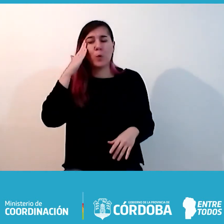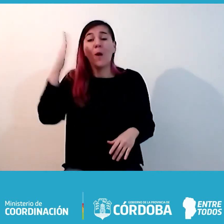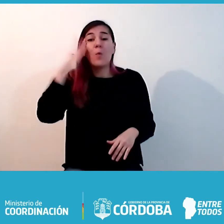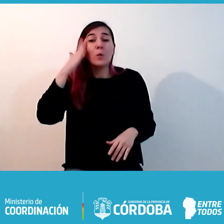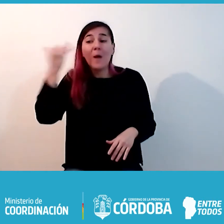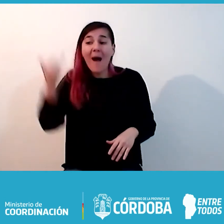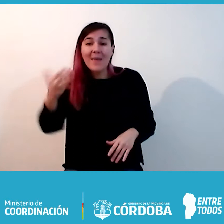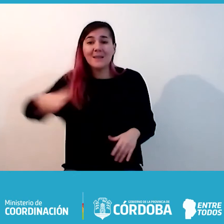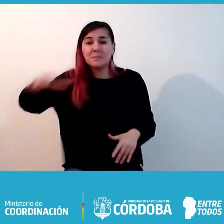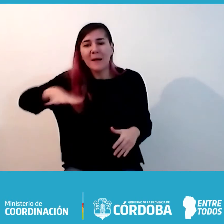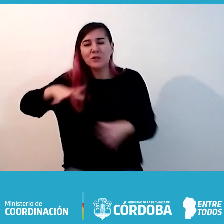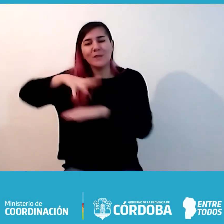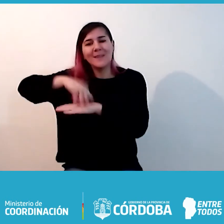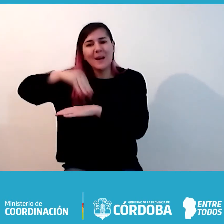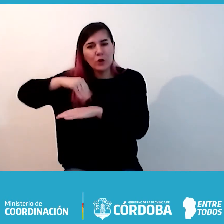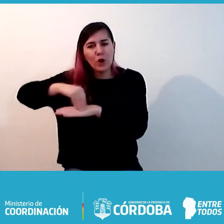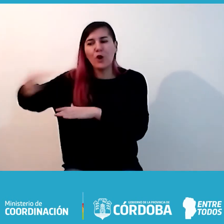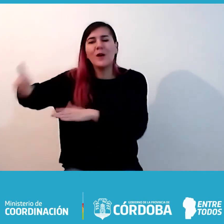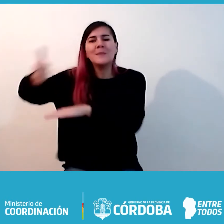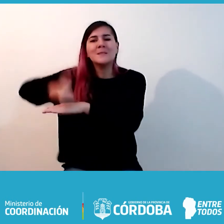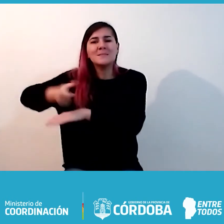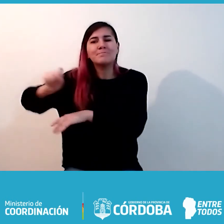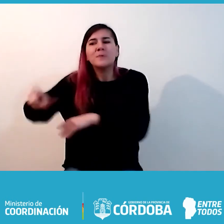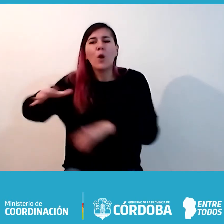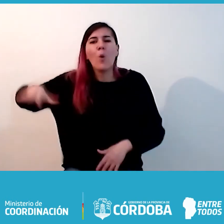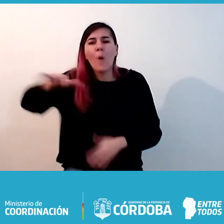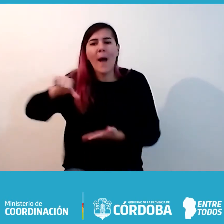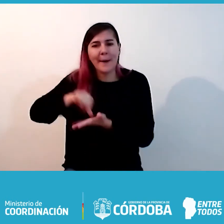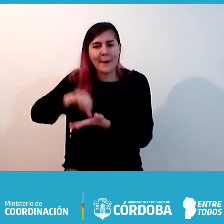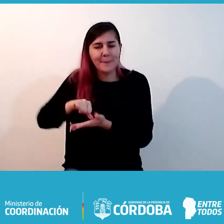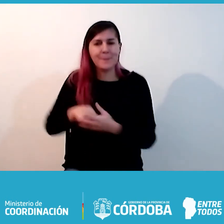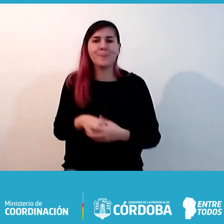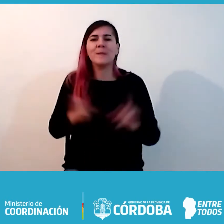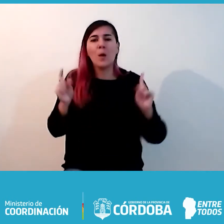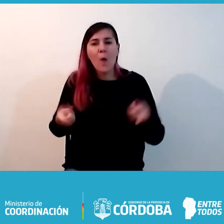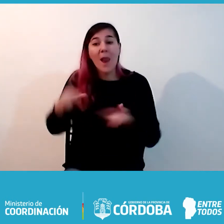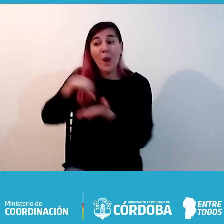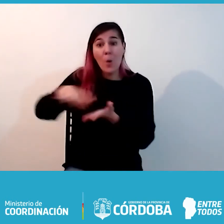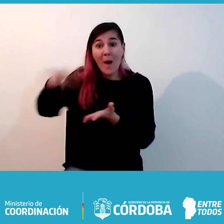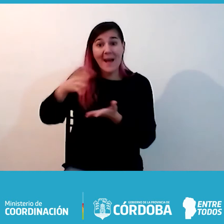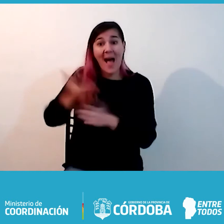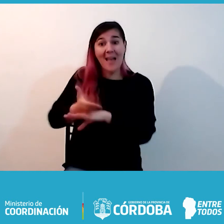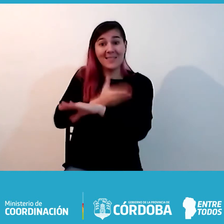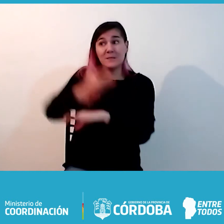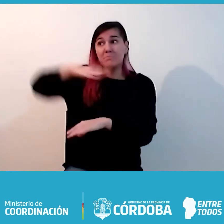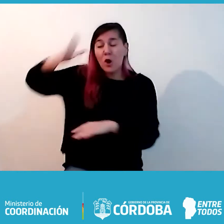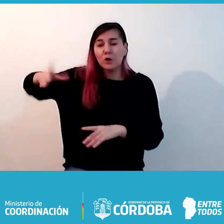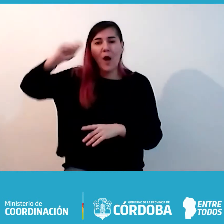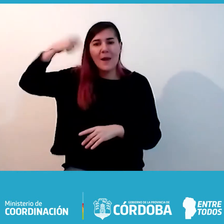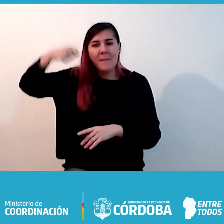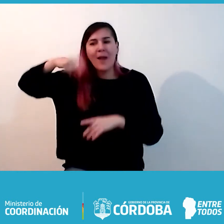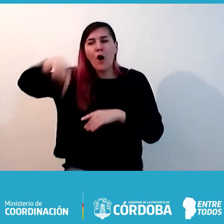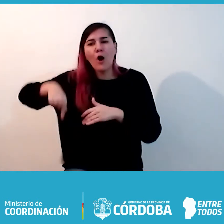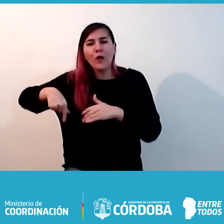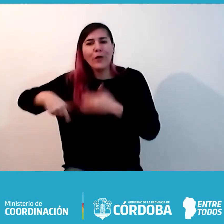identidad, un espacio, lo representa este lugar. Así como este lugar antes era monte, había animales, hoy pegado en la